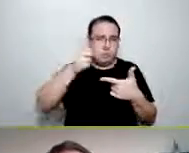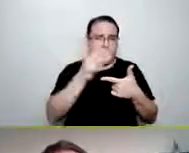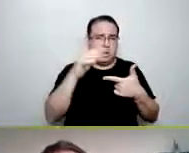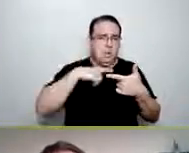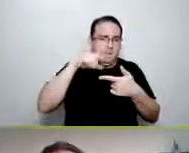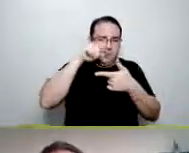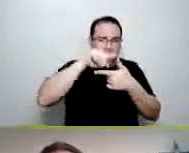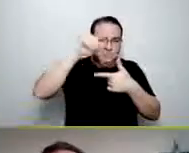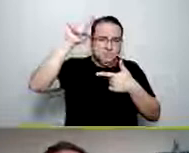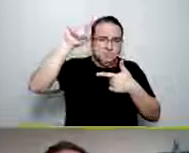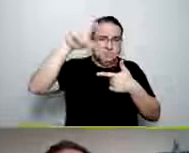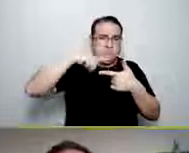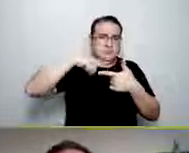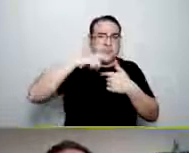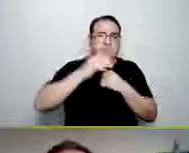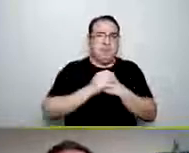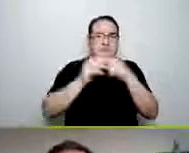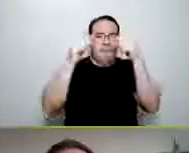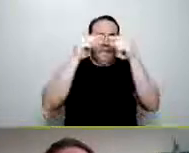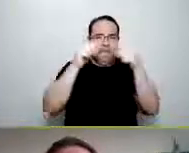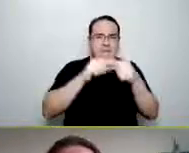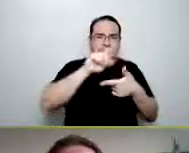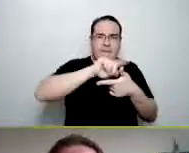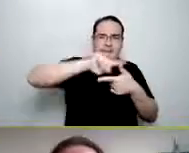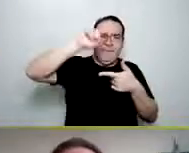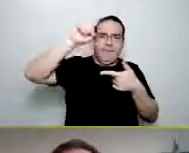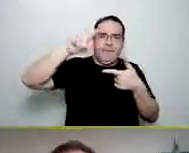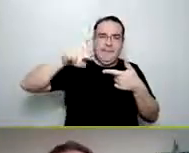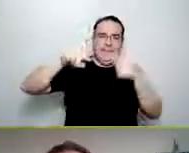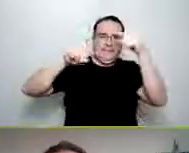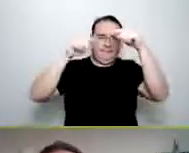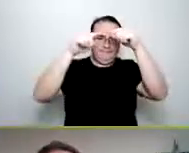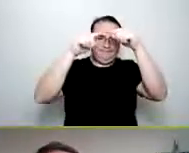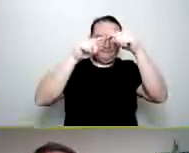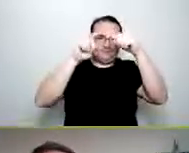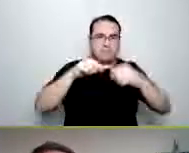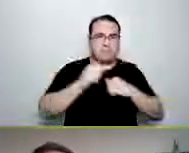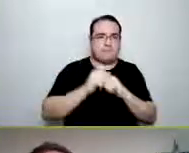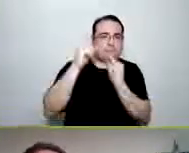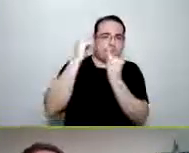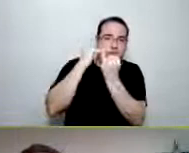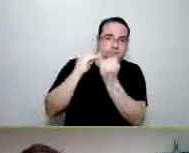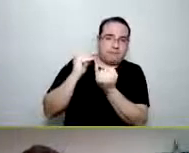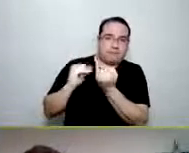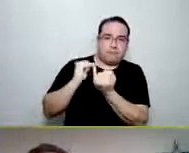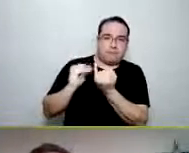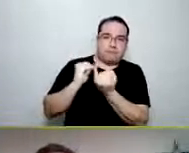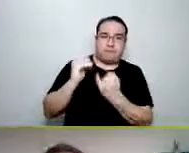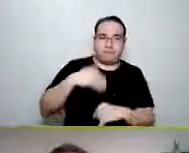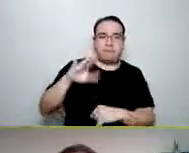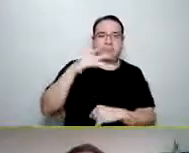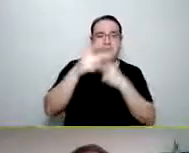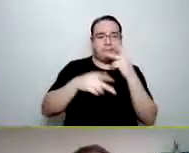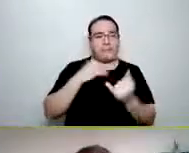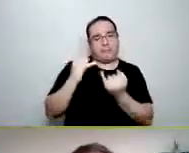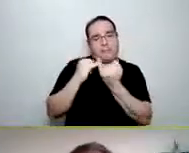ponto mais alto é o ponto onde é o número que metade das línguas tem mais falantes e metade